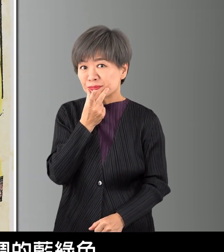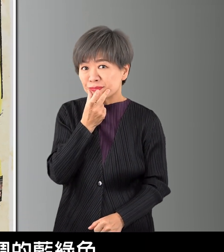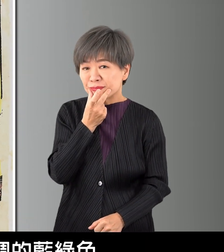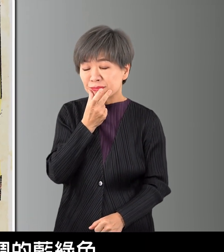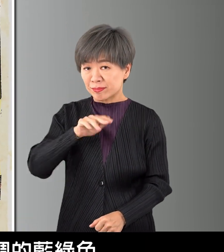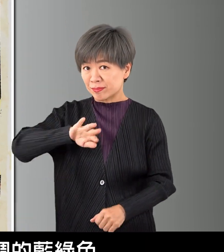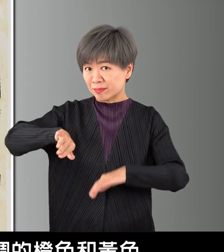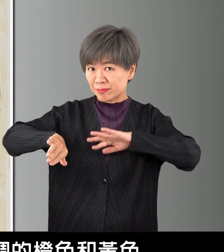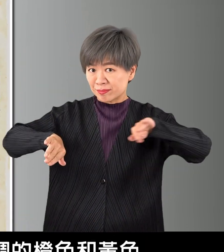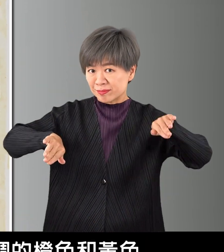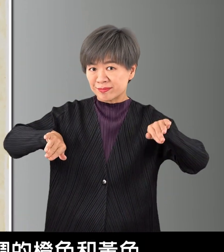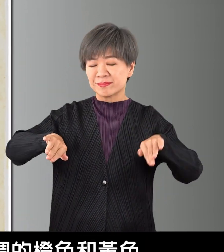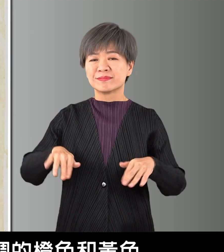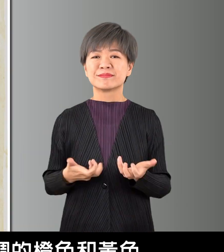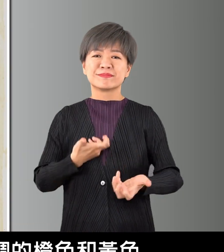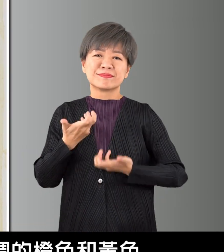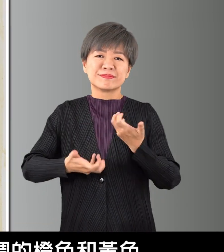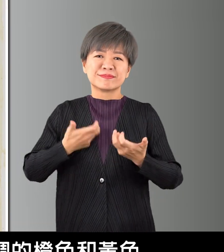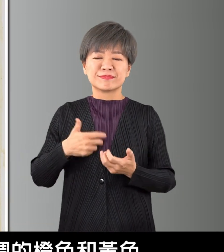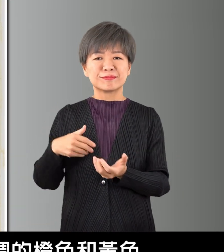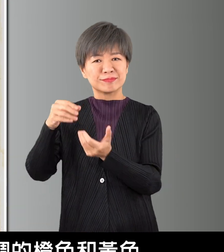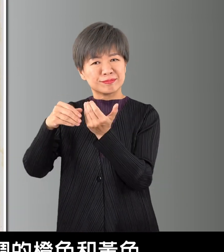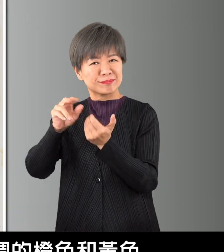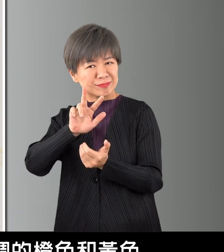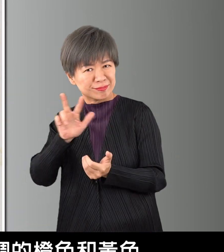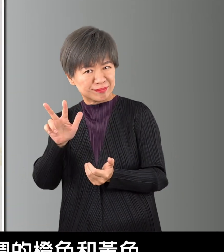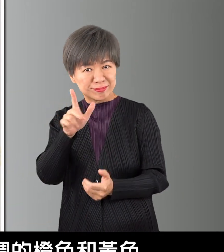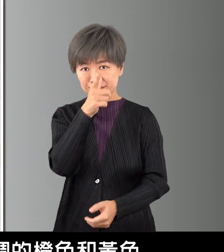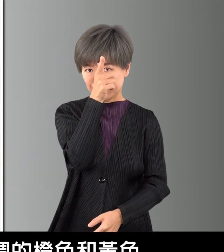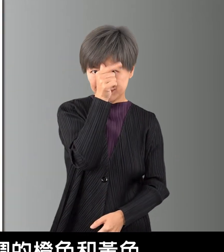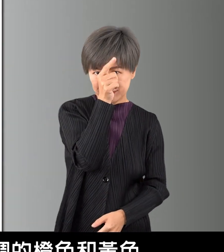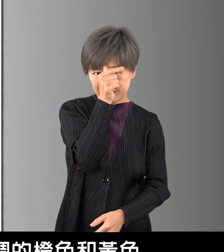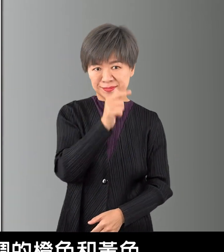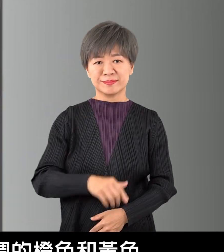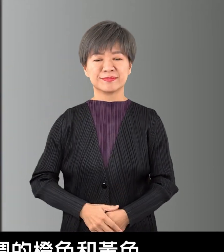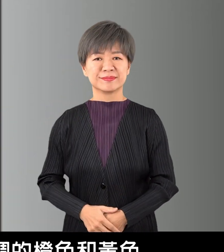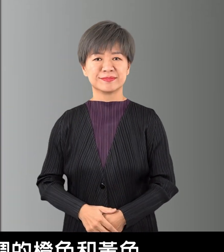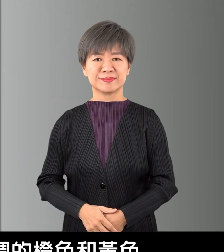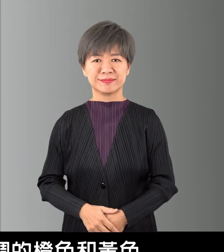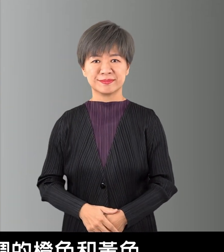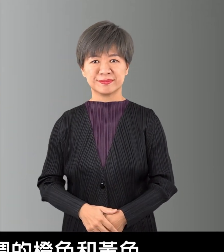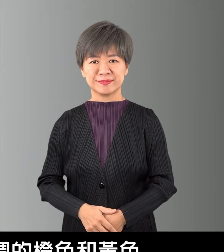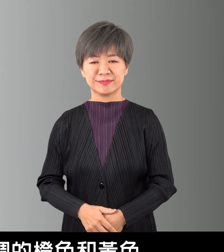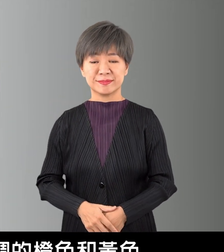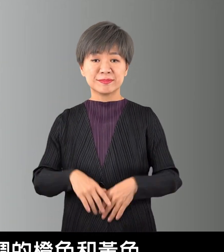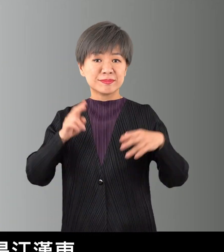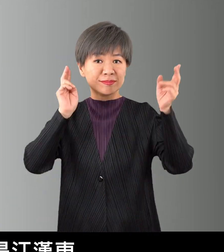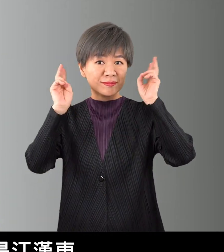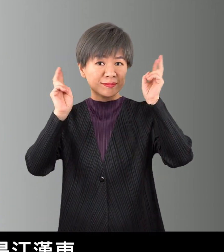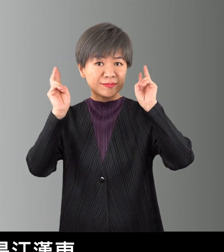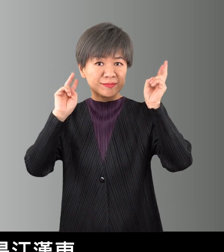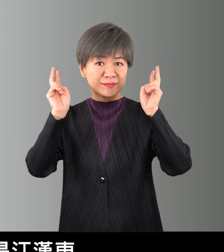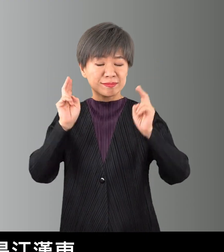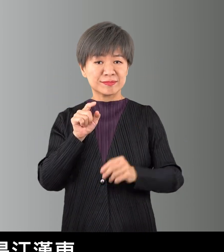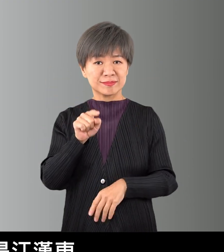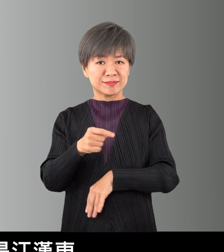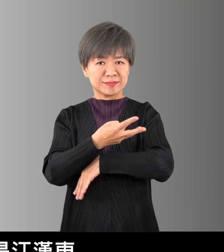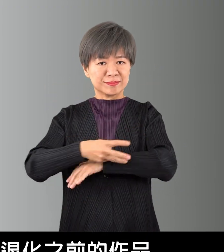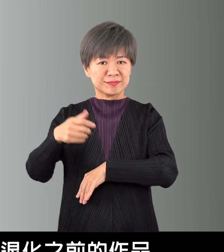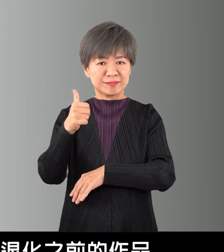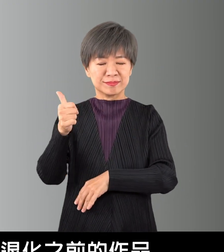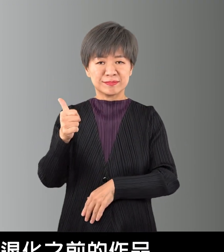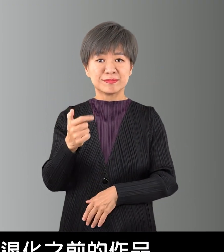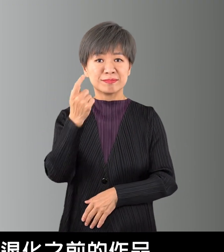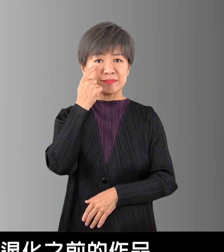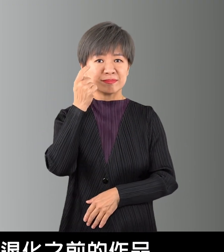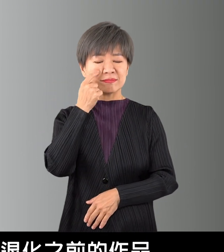色，左右分别是暖色调的橙色和黄色。游戏是江汉